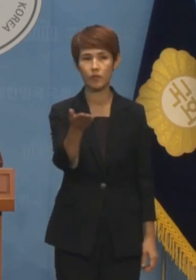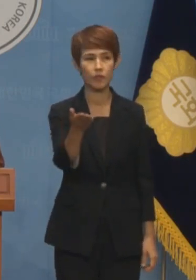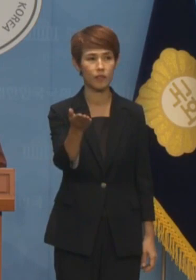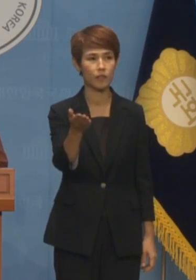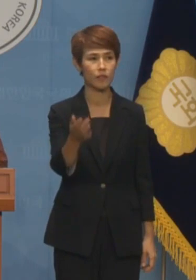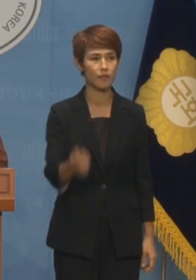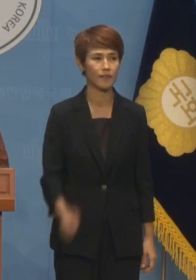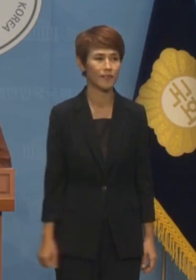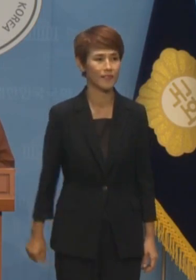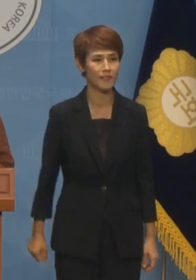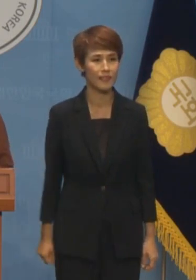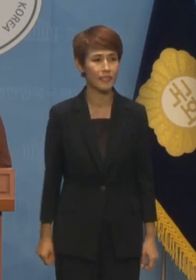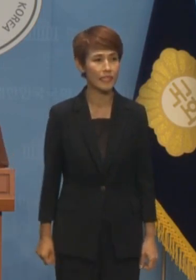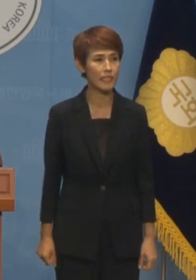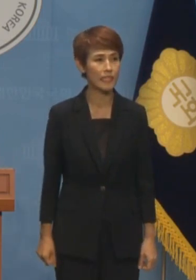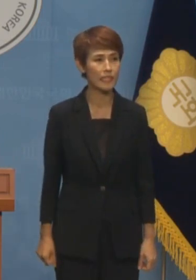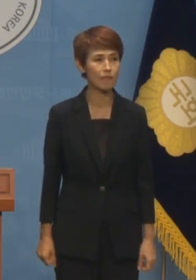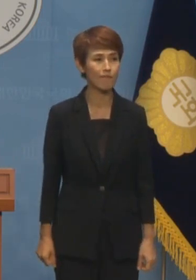네.